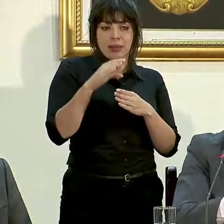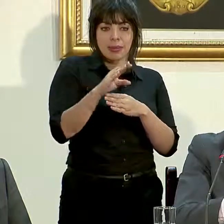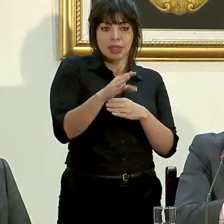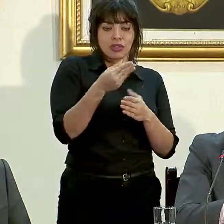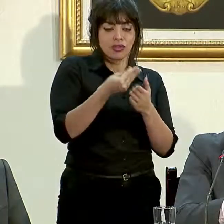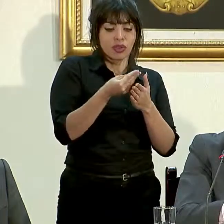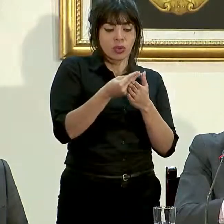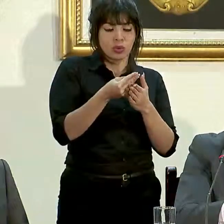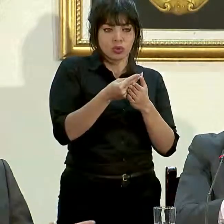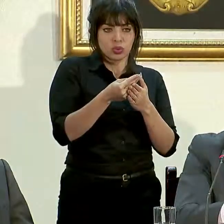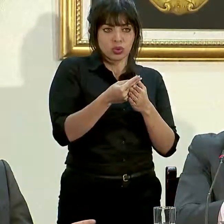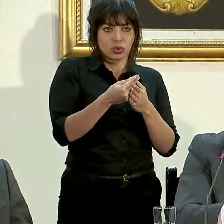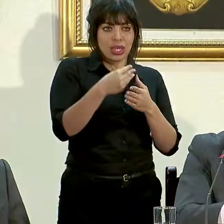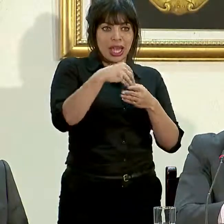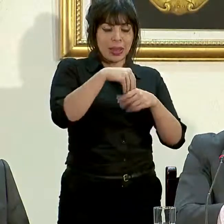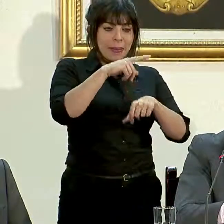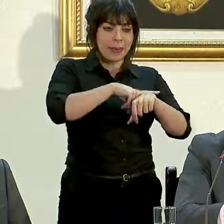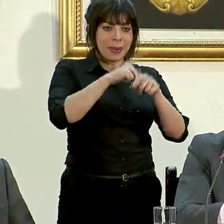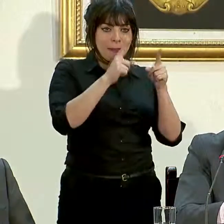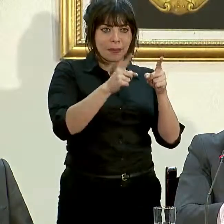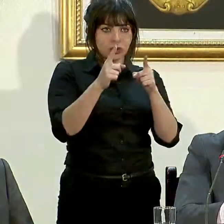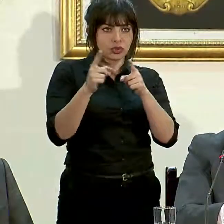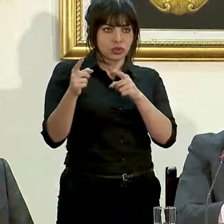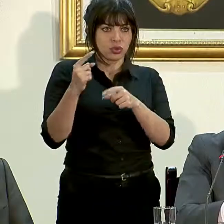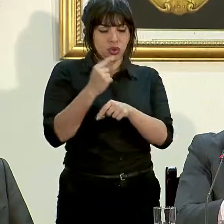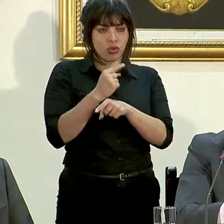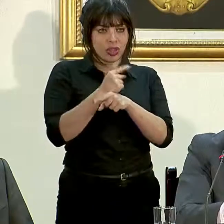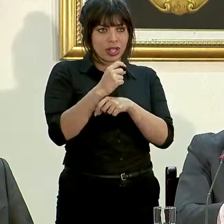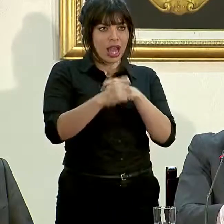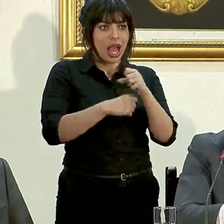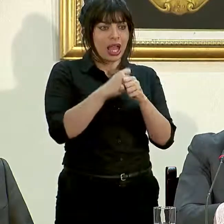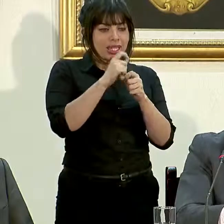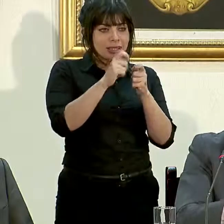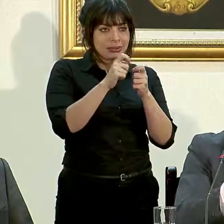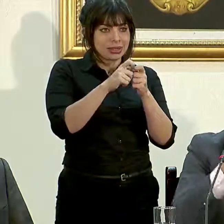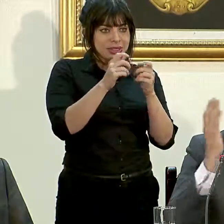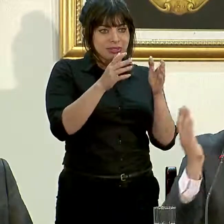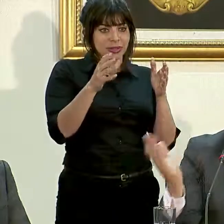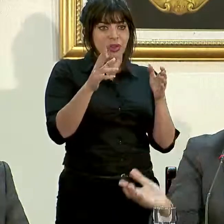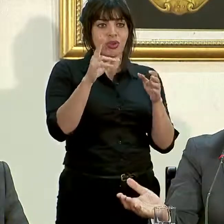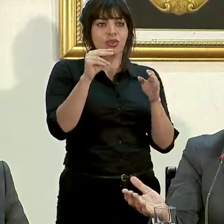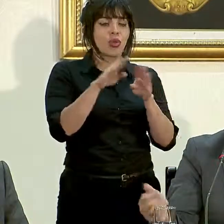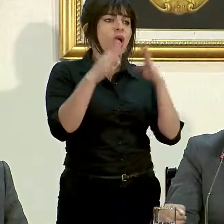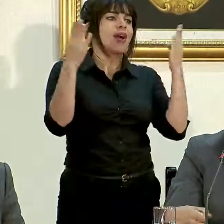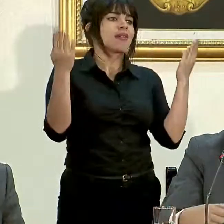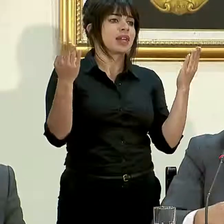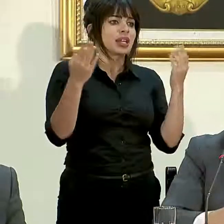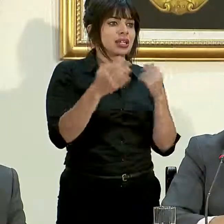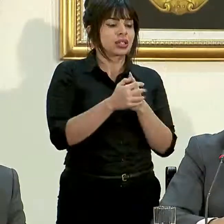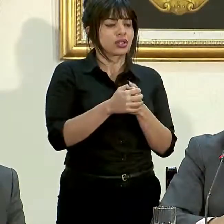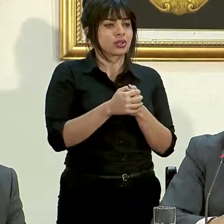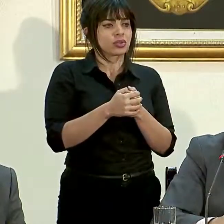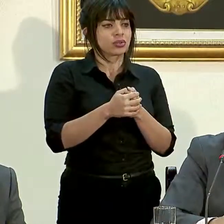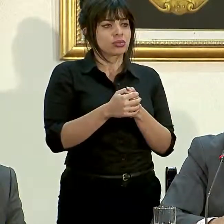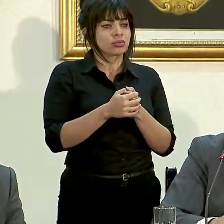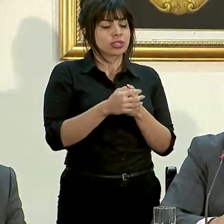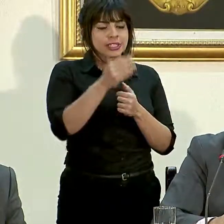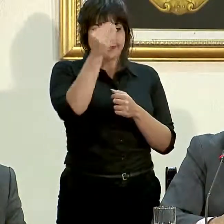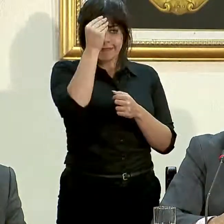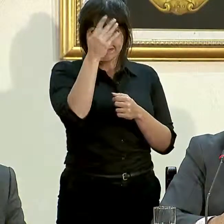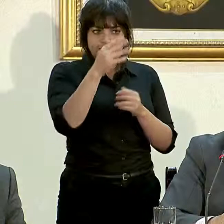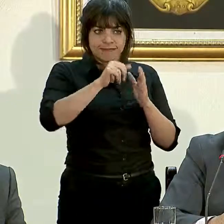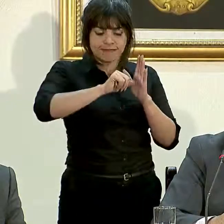recursos en plazos específicos, de años específicos, no era una cosa abierta, se